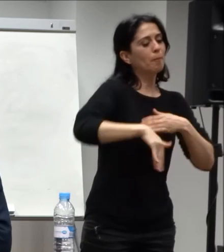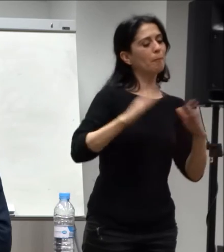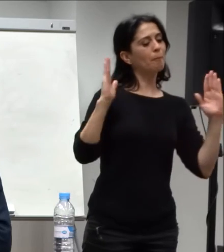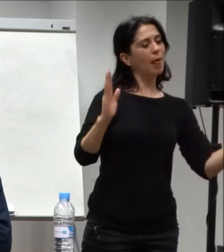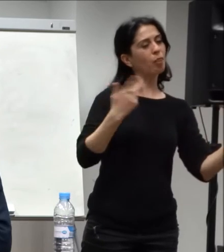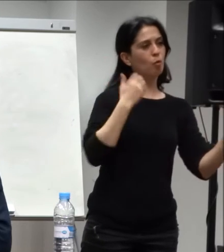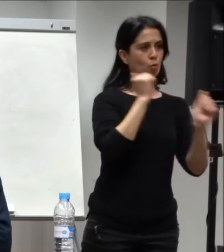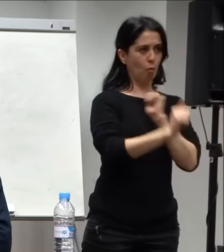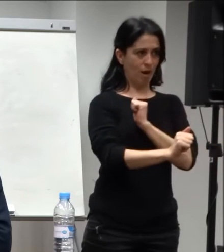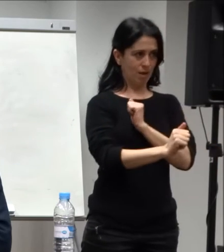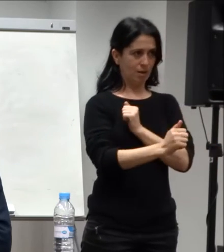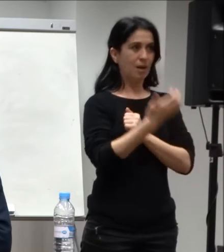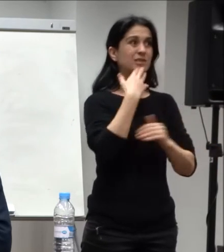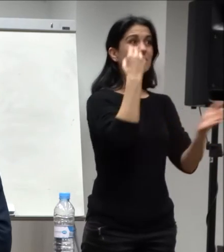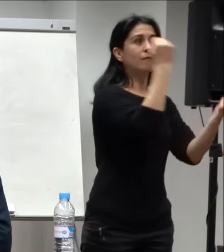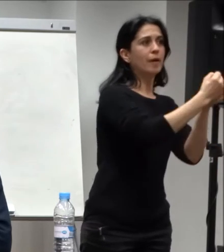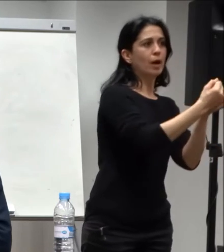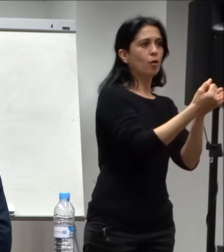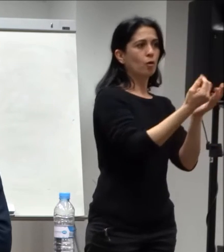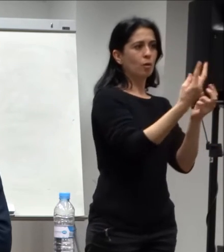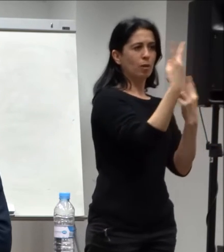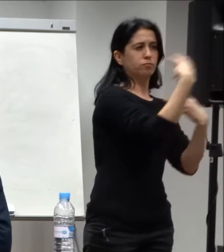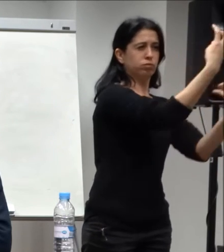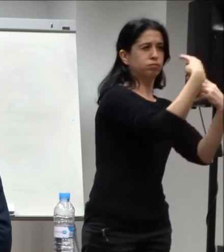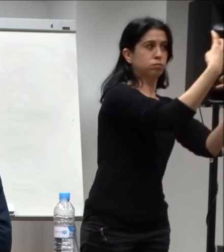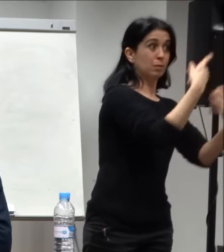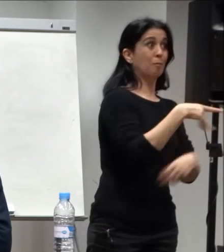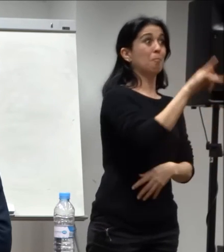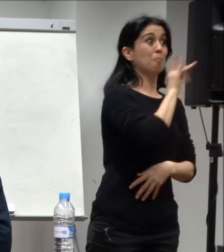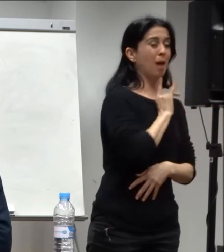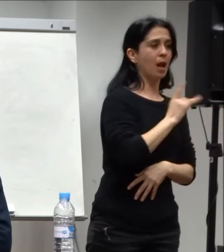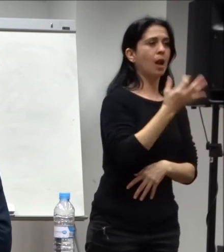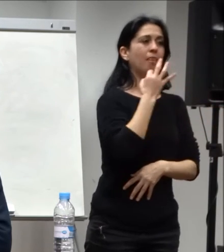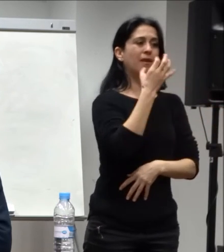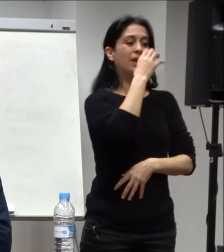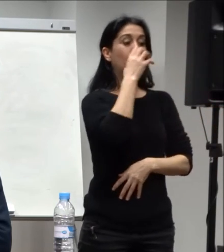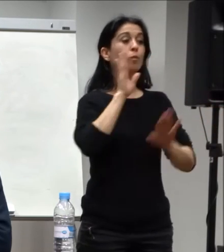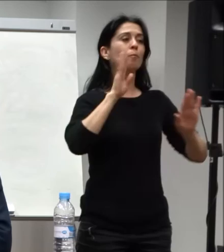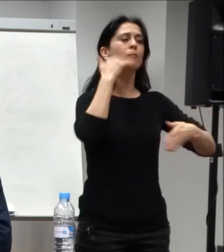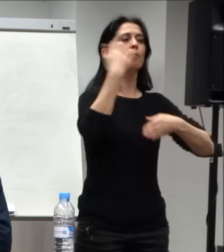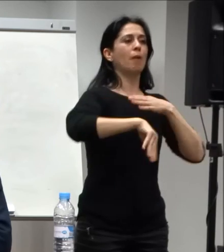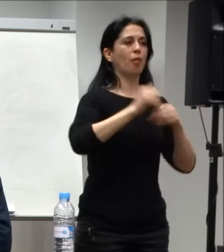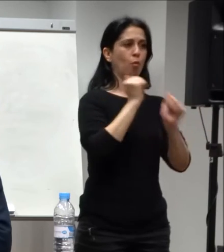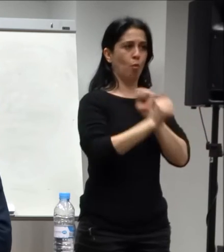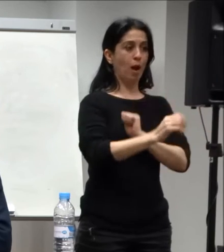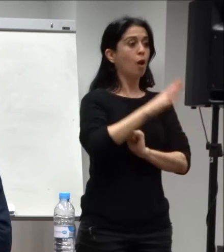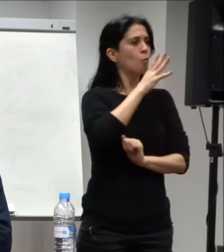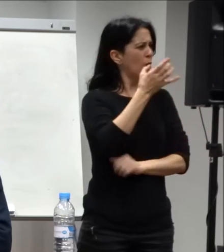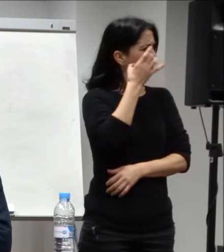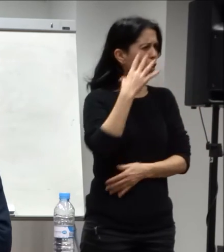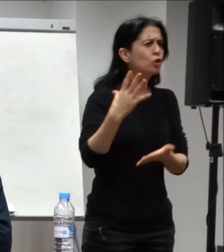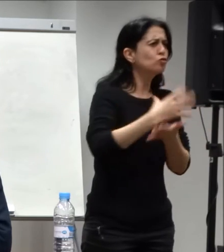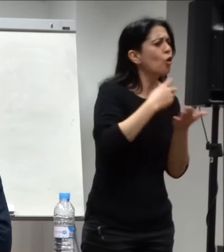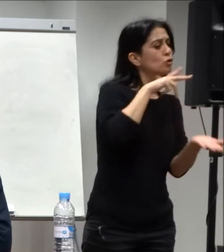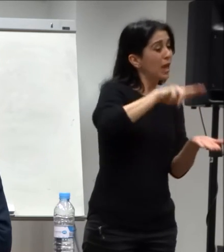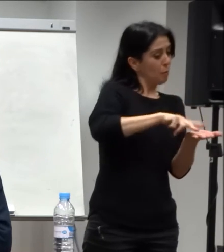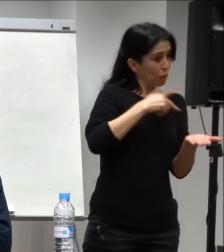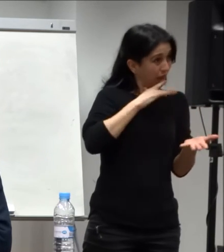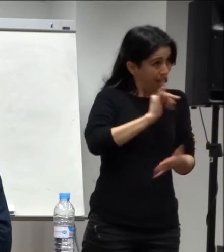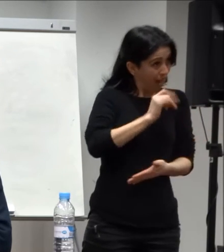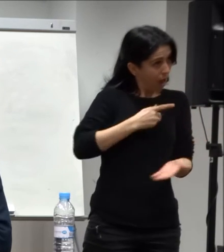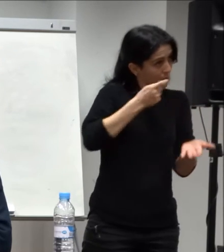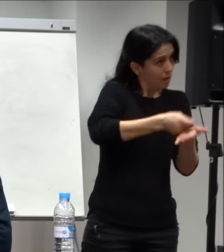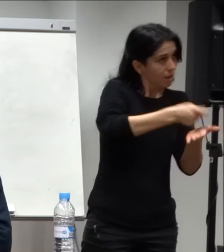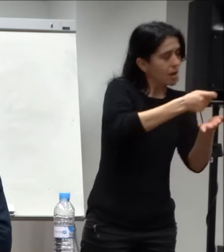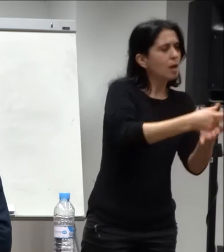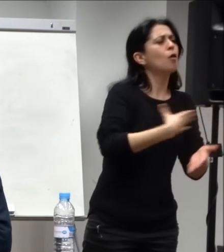indebidamente por los bancos, porque desde luego todo el que tiene una hipoteca en vigor puede desde luego reclamar esas cantidades que se han